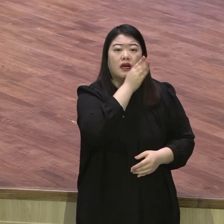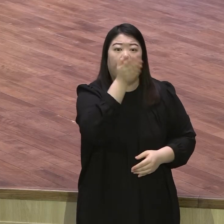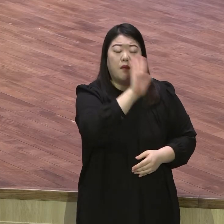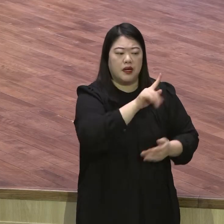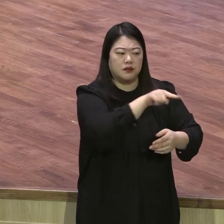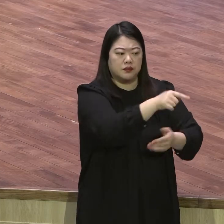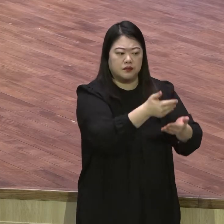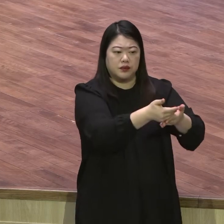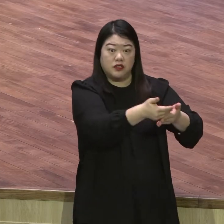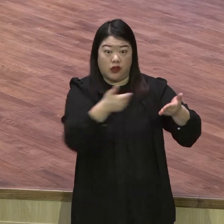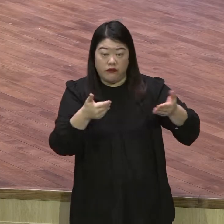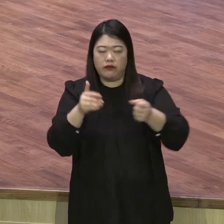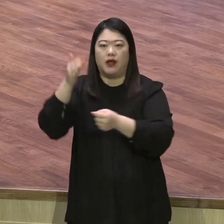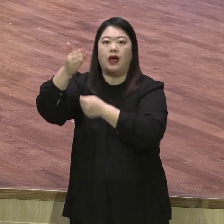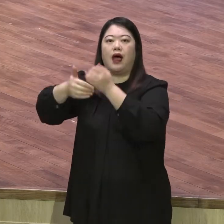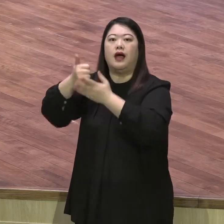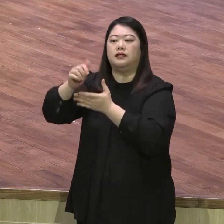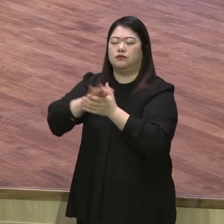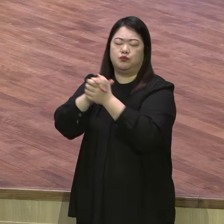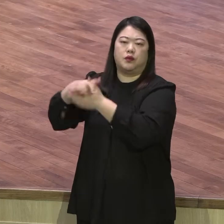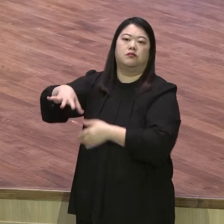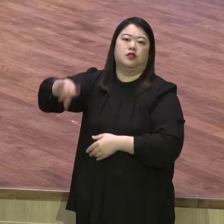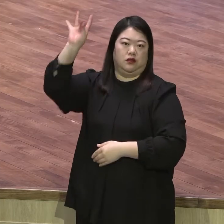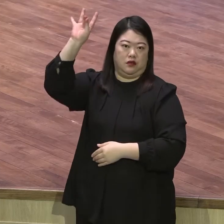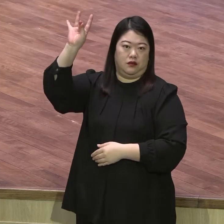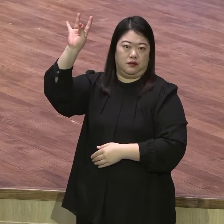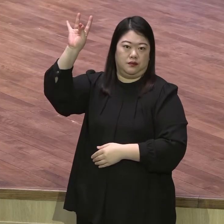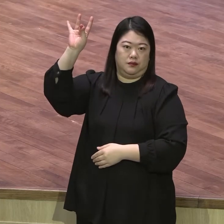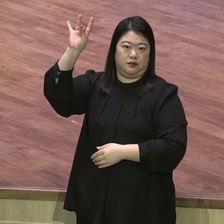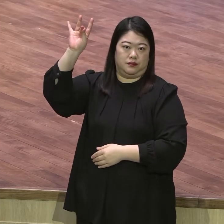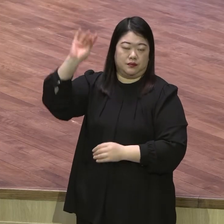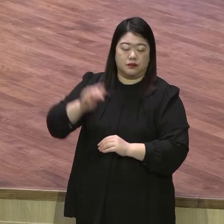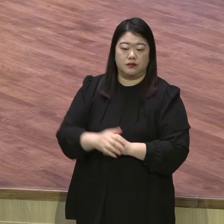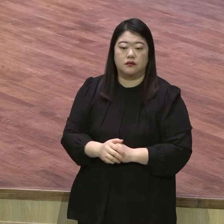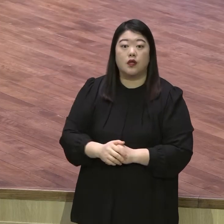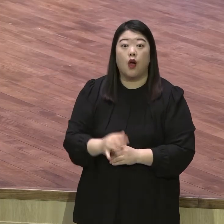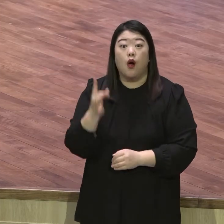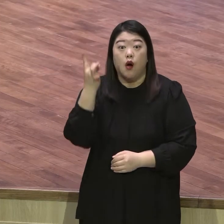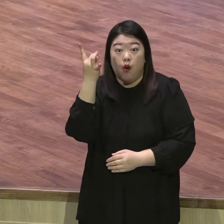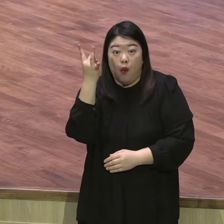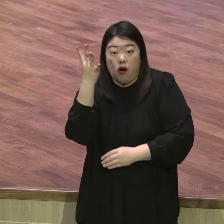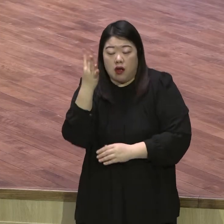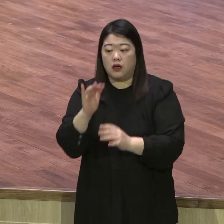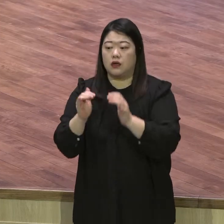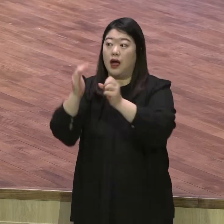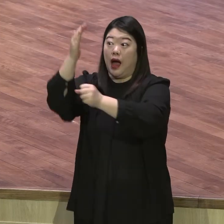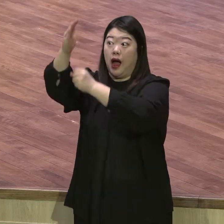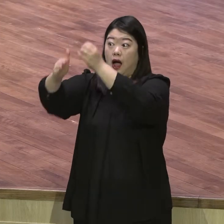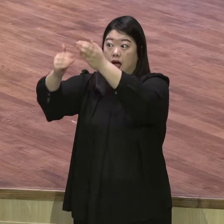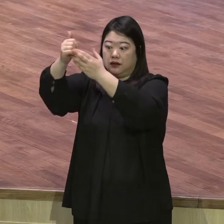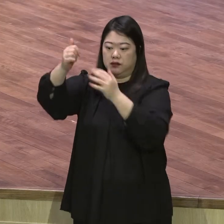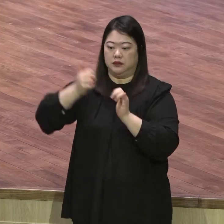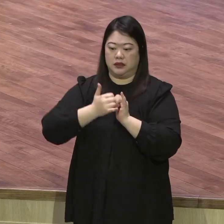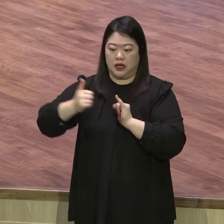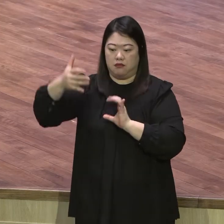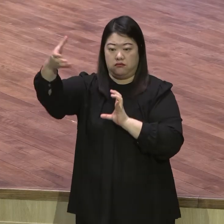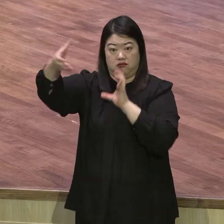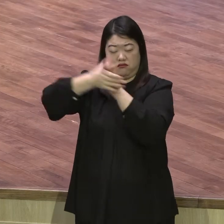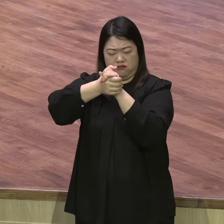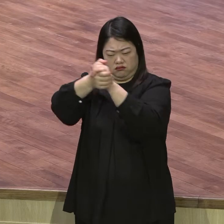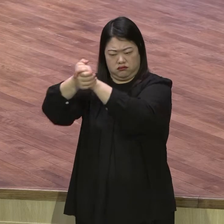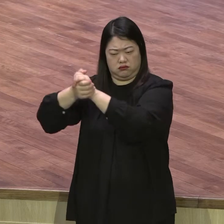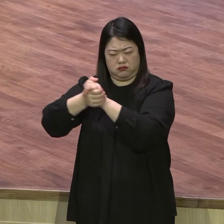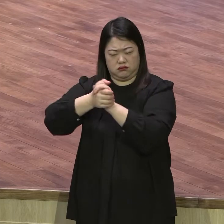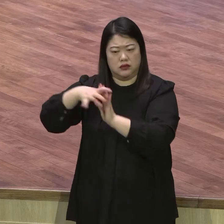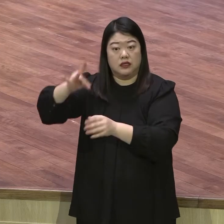돼. 하나님과 화목되는 거. 사실 이 인간 원리가 뭐예요? 하나님과 완전 화목 관계가 제일 중요하거든. 창조